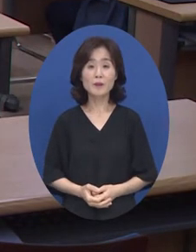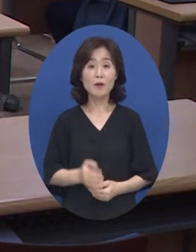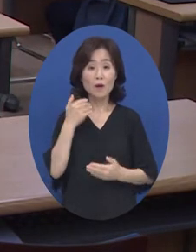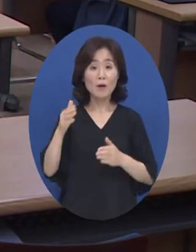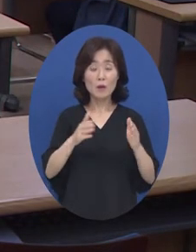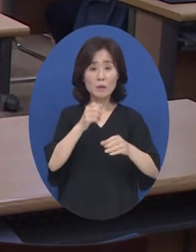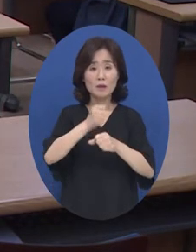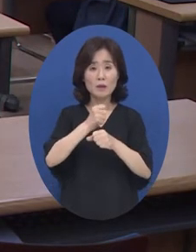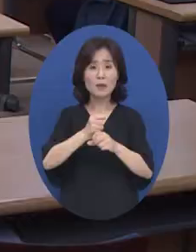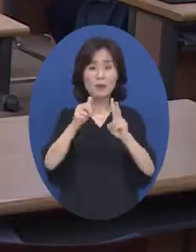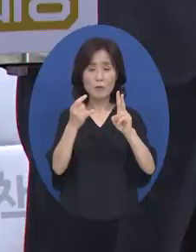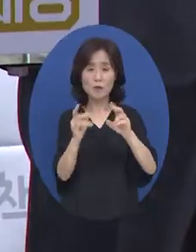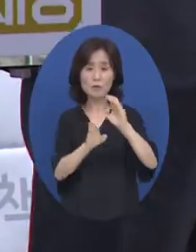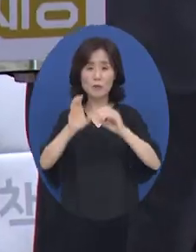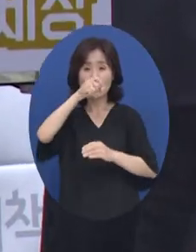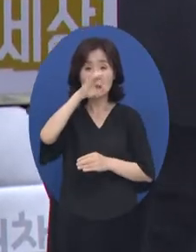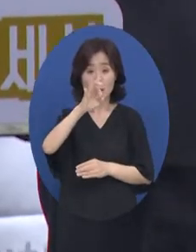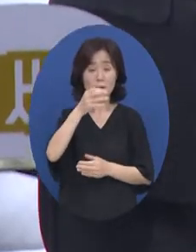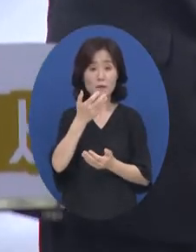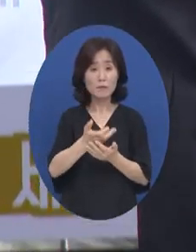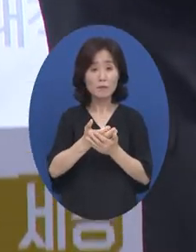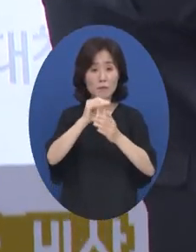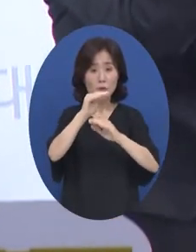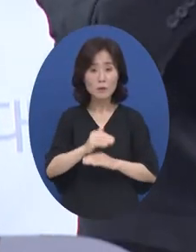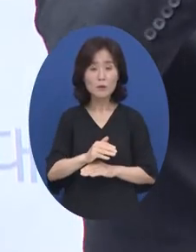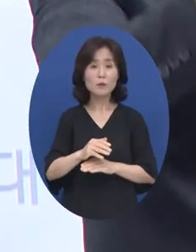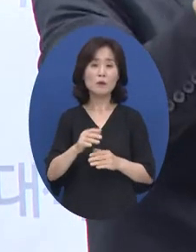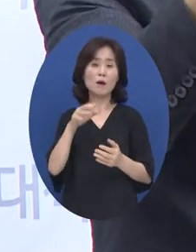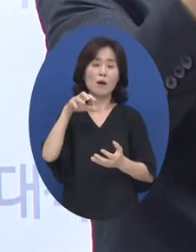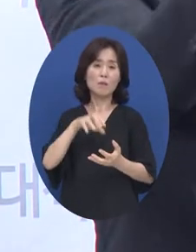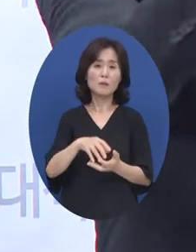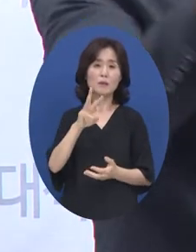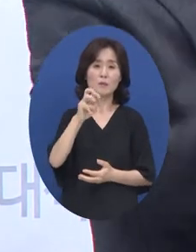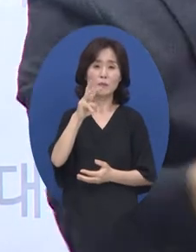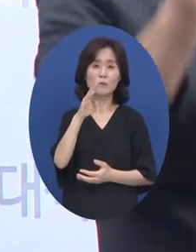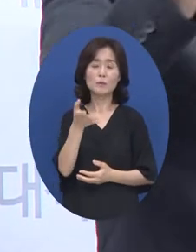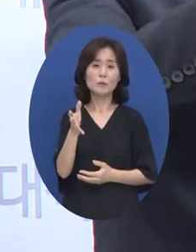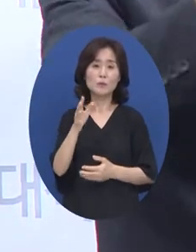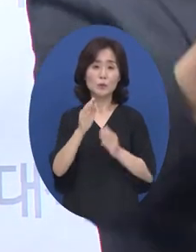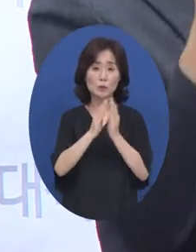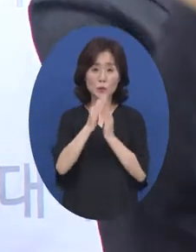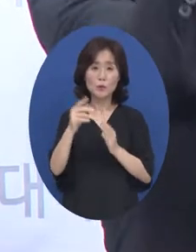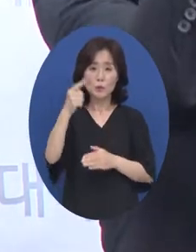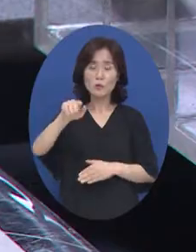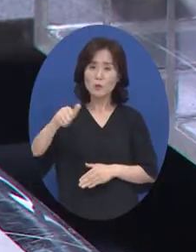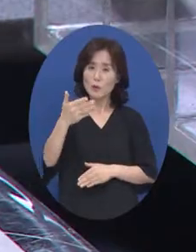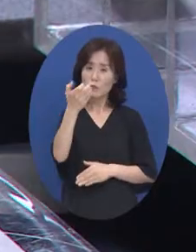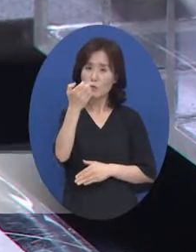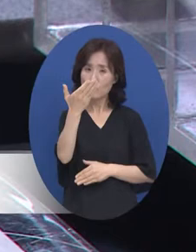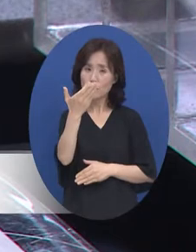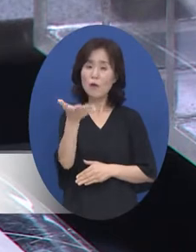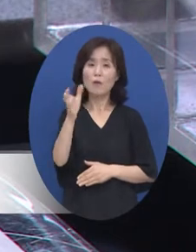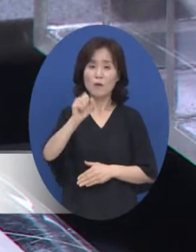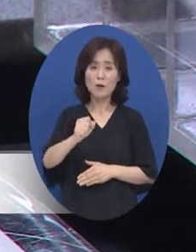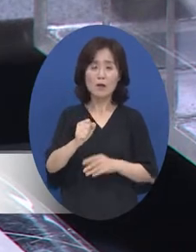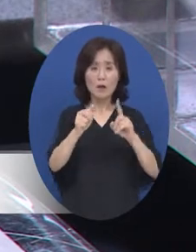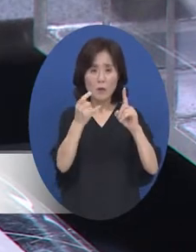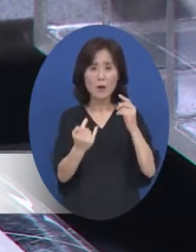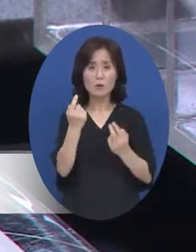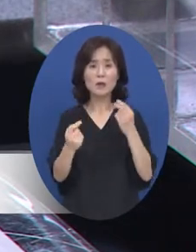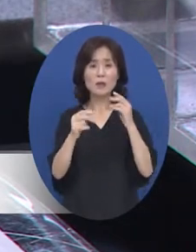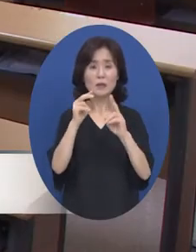경기도가 편성한 제2회 추가 경정 예산안은 총 33조 1,999억 원. 1회 추경 예산보다